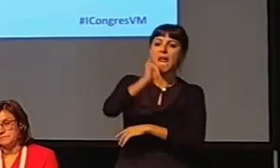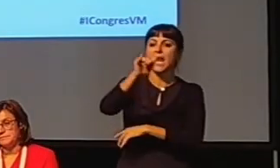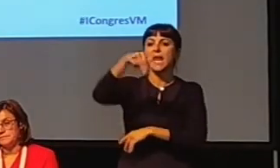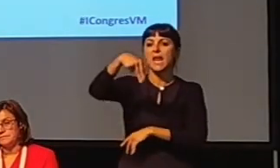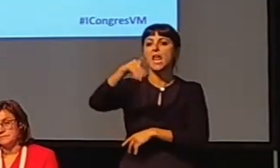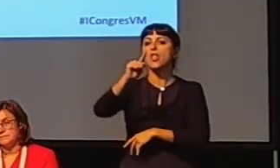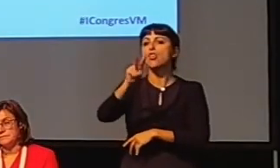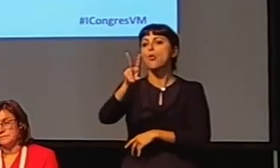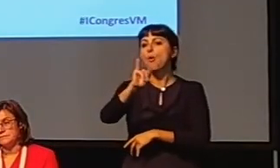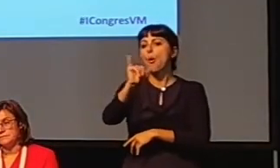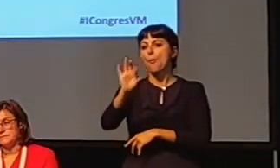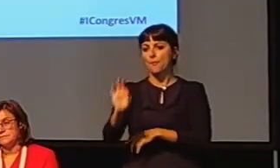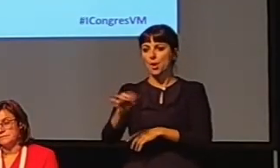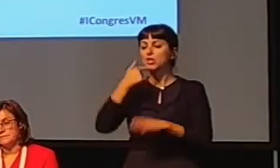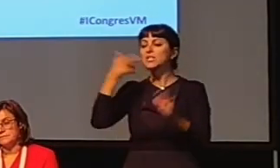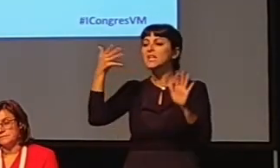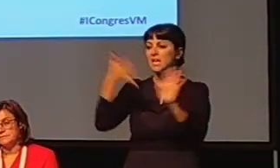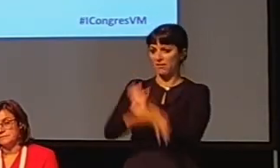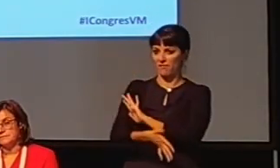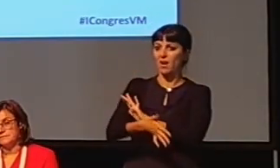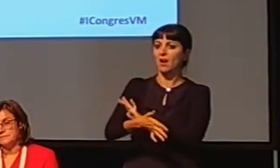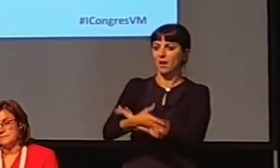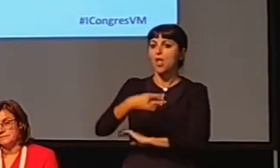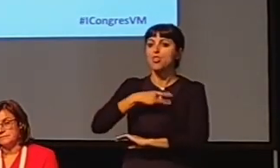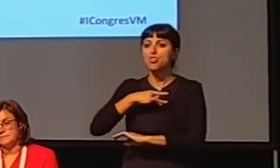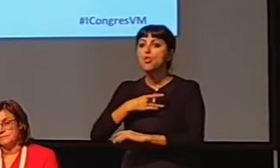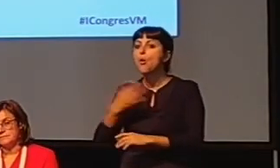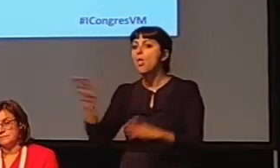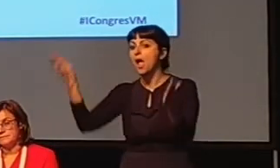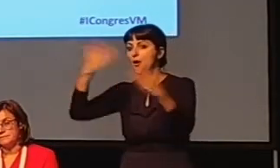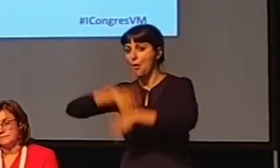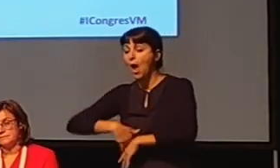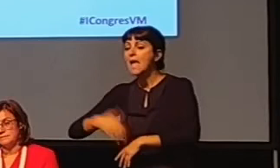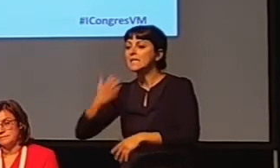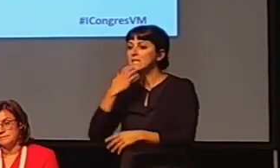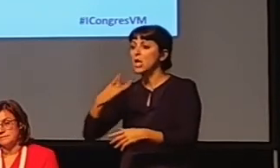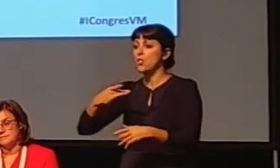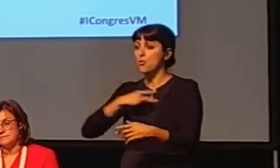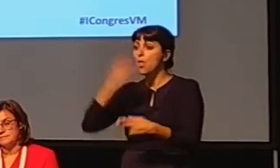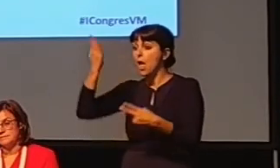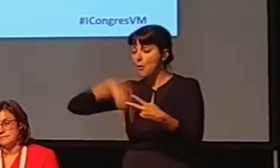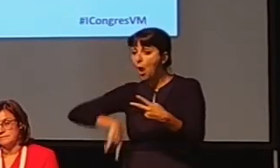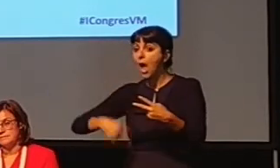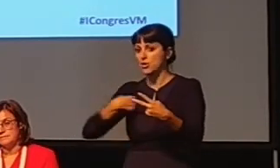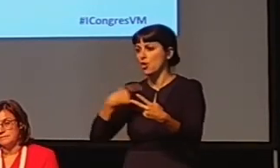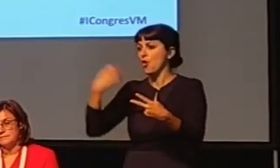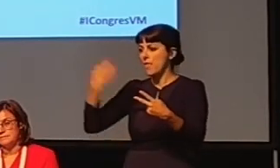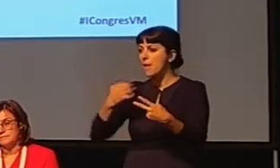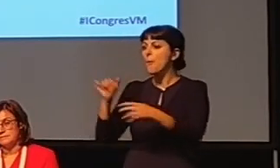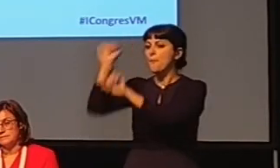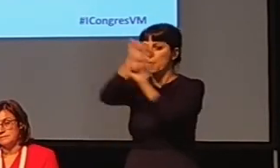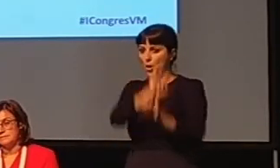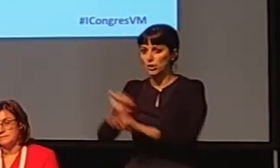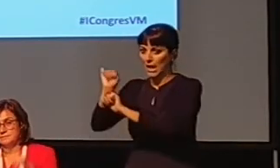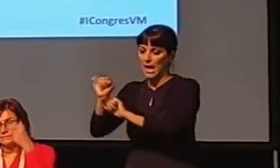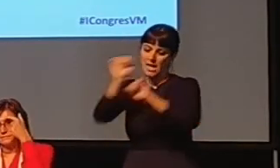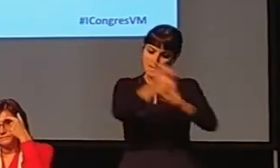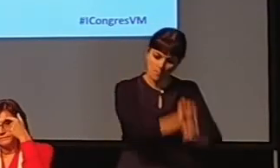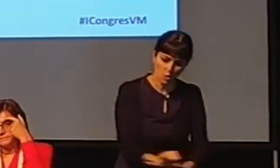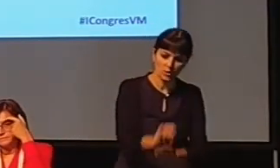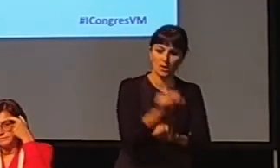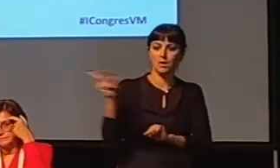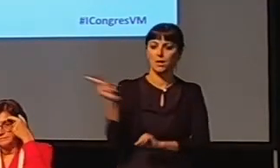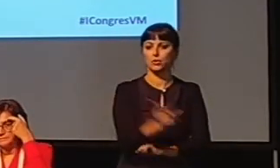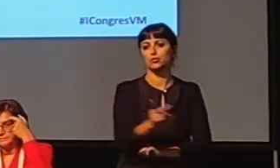proteger la vida de ese menor. Y si dudo, se merece esa protección. No merece el reo que digamos, bueno, como que no sabemos si ha sido o no ha